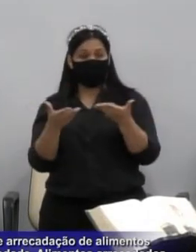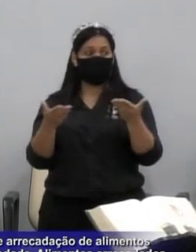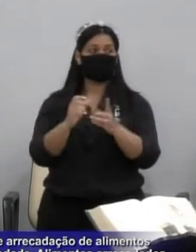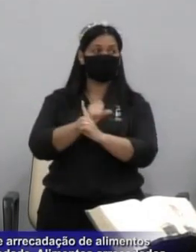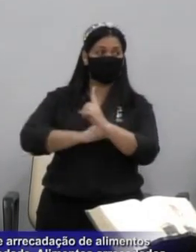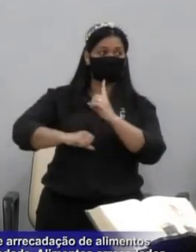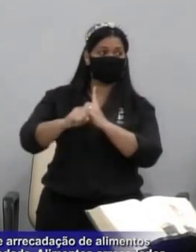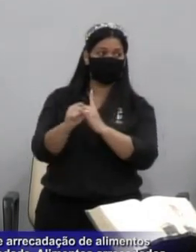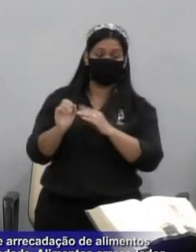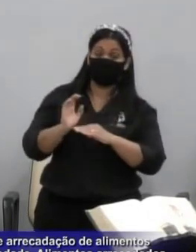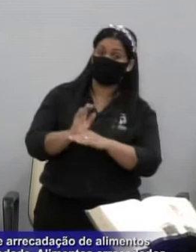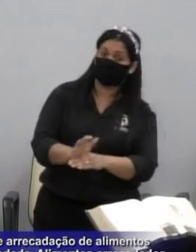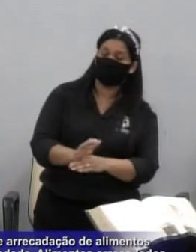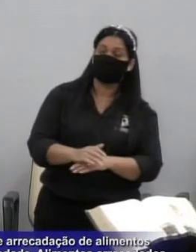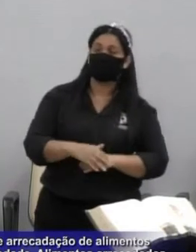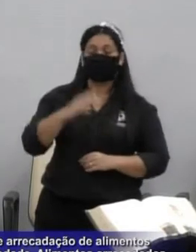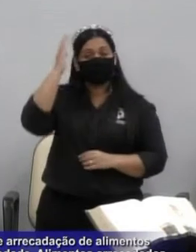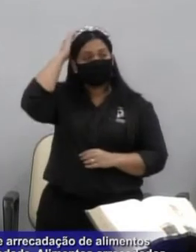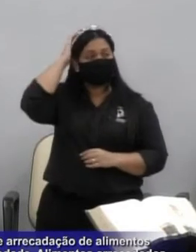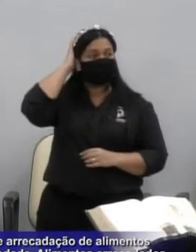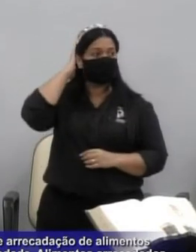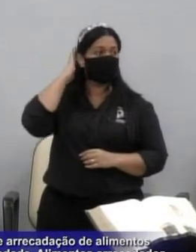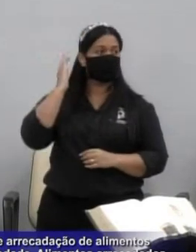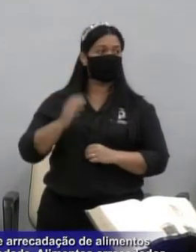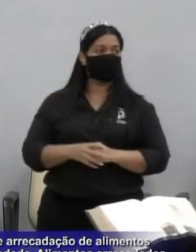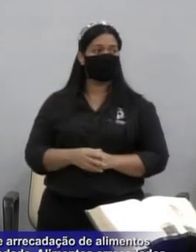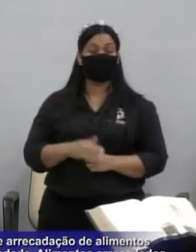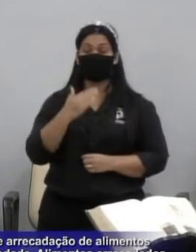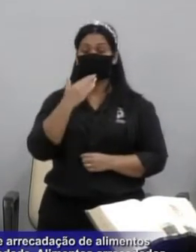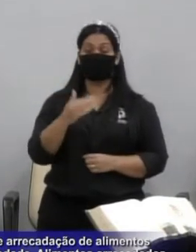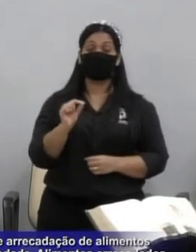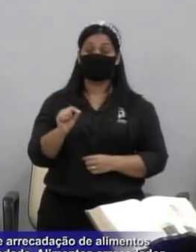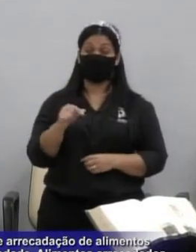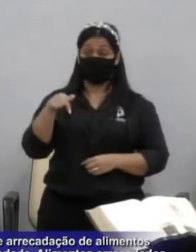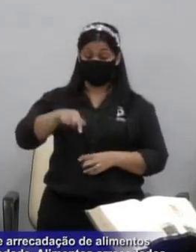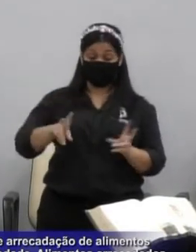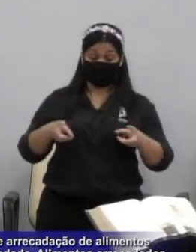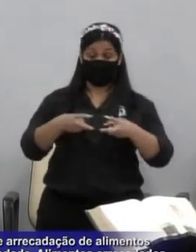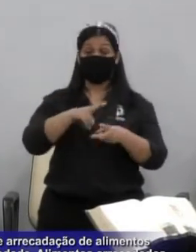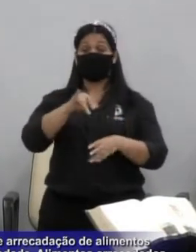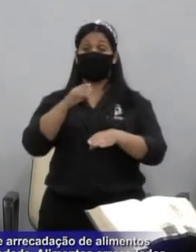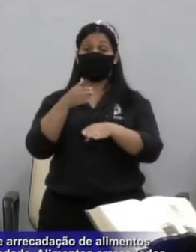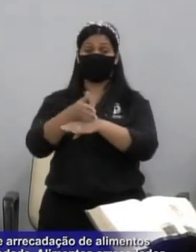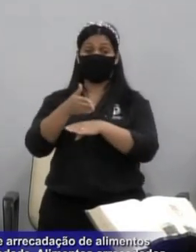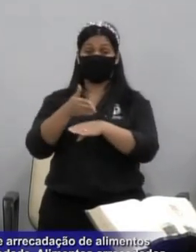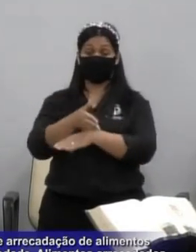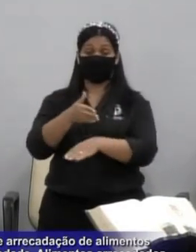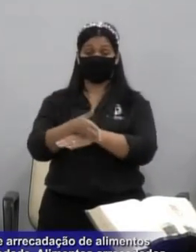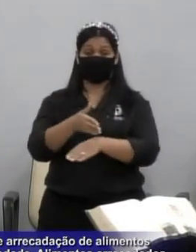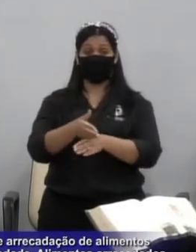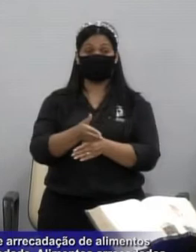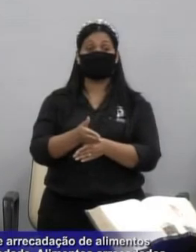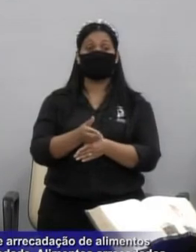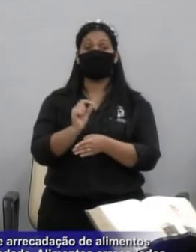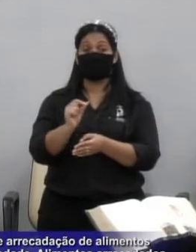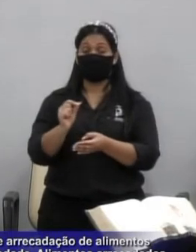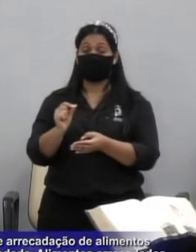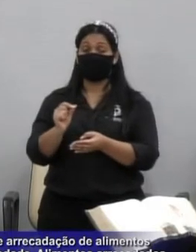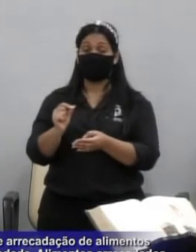Social, ficou encaminhado que a Câmara vai participar desse processo de